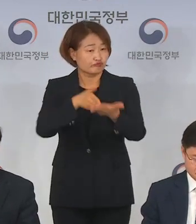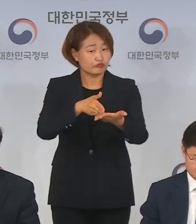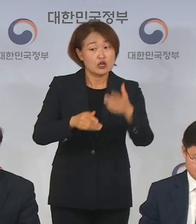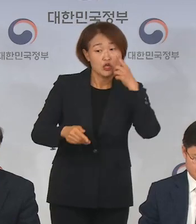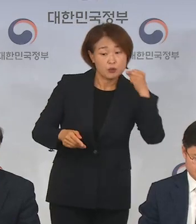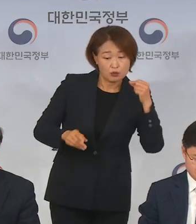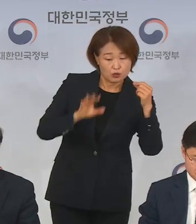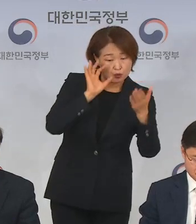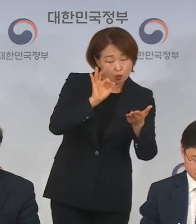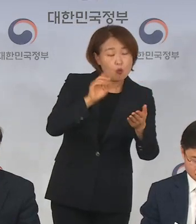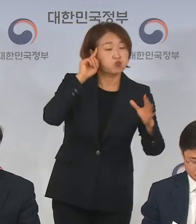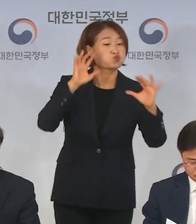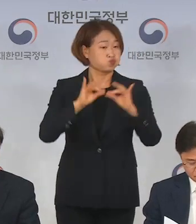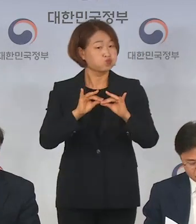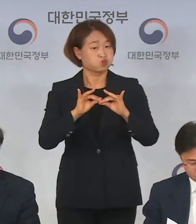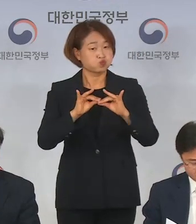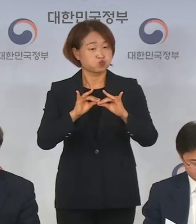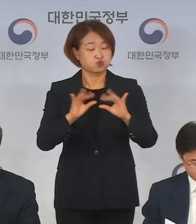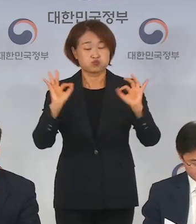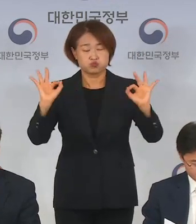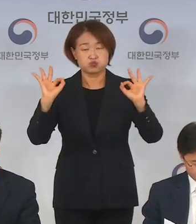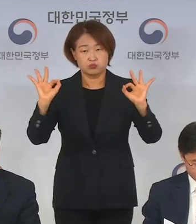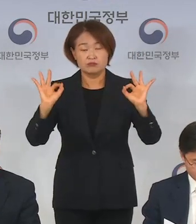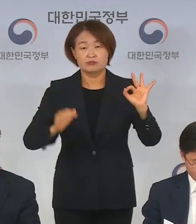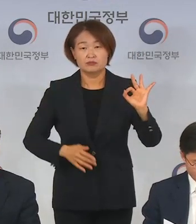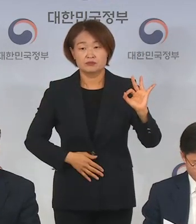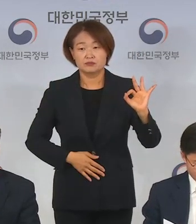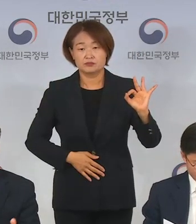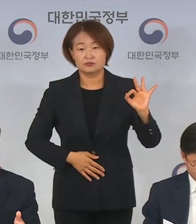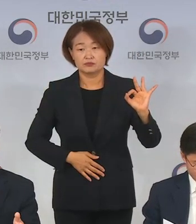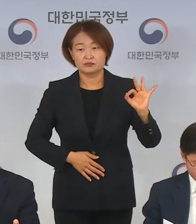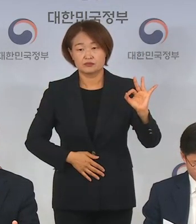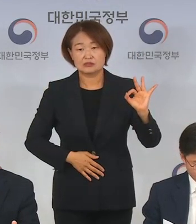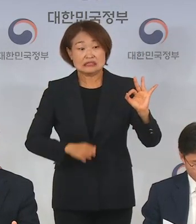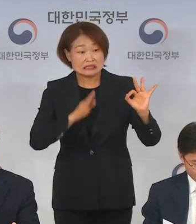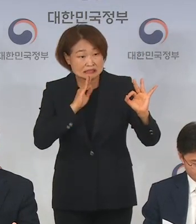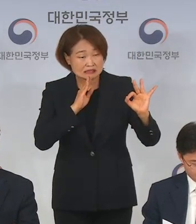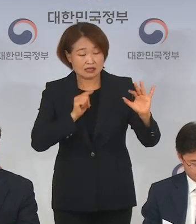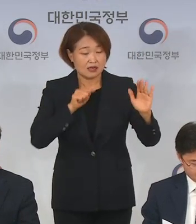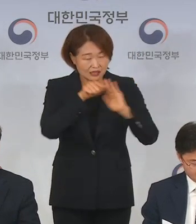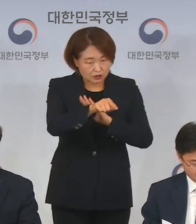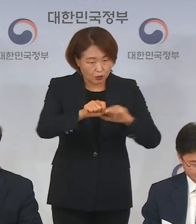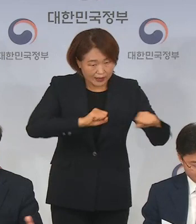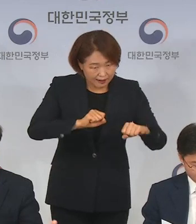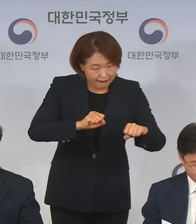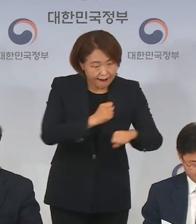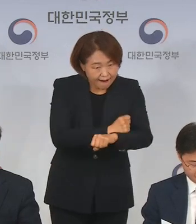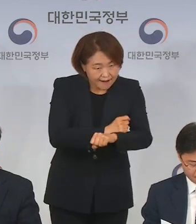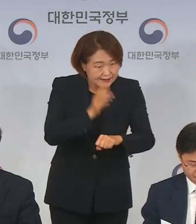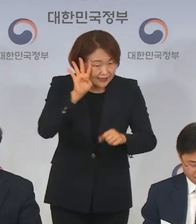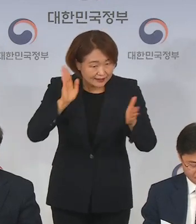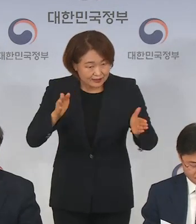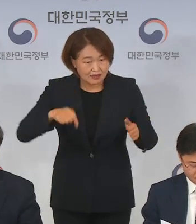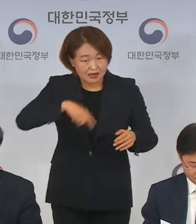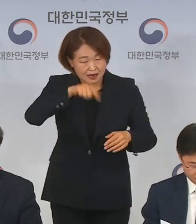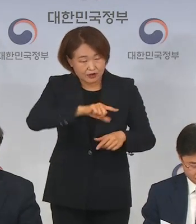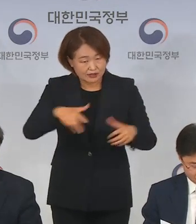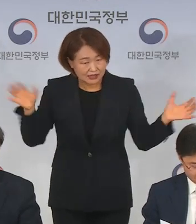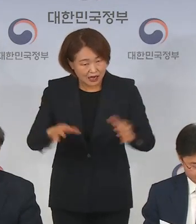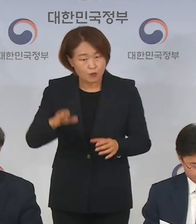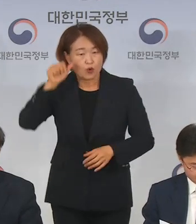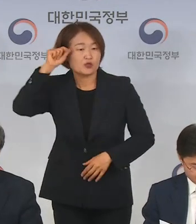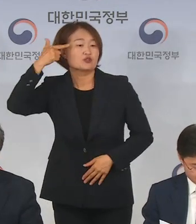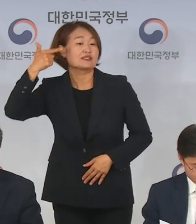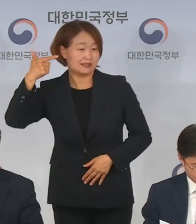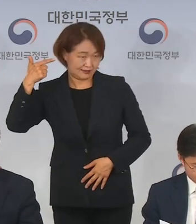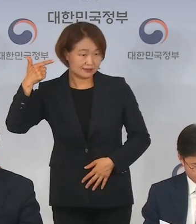그 필요성에 대해서 공감을 해서 실제 가서 활동하는 기간은 4일 앞뒤 오고 가는 기간까지 합치면